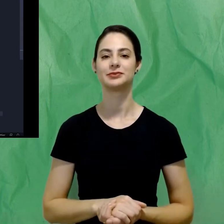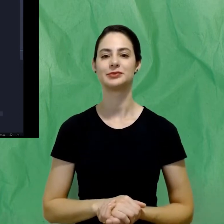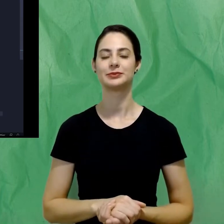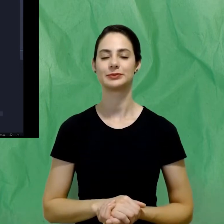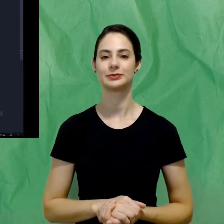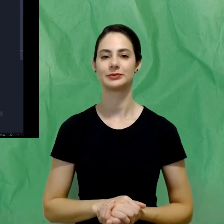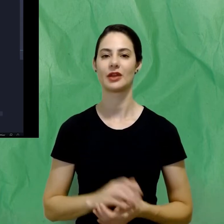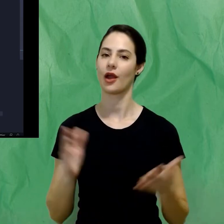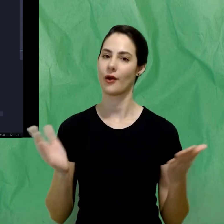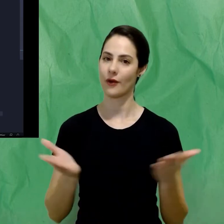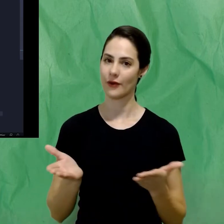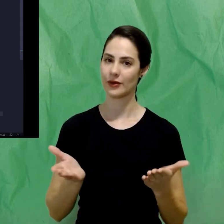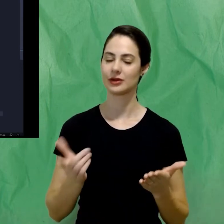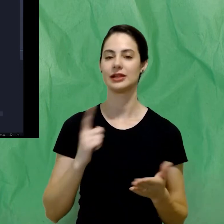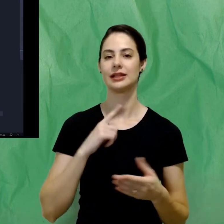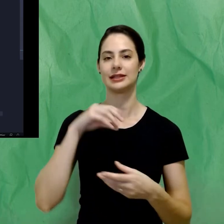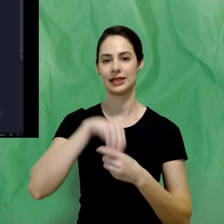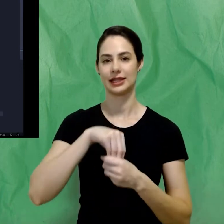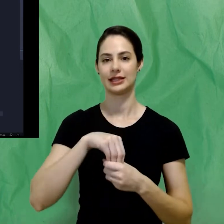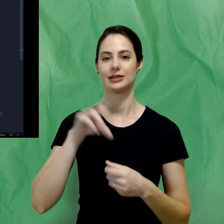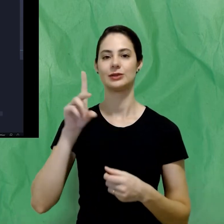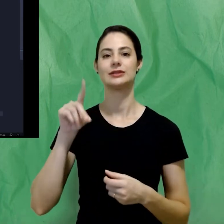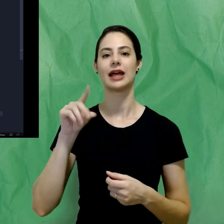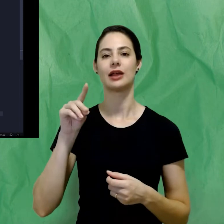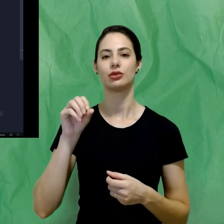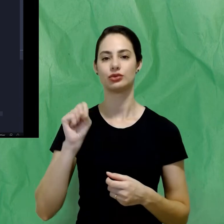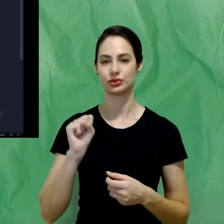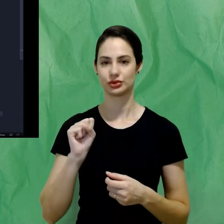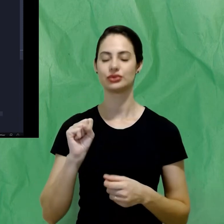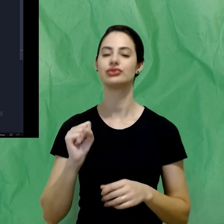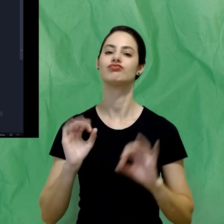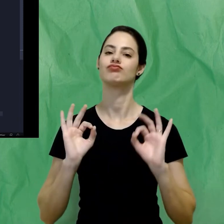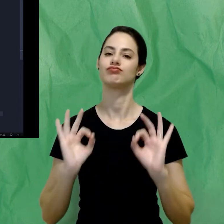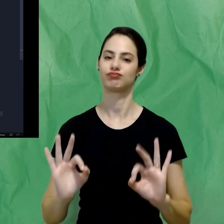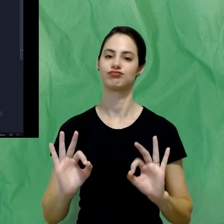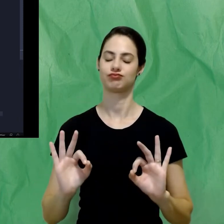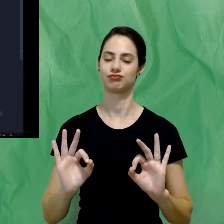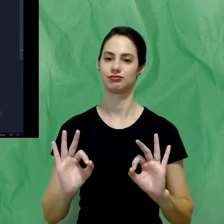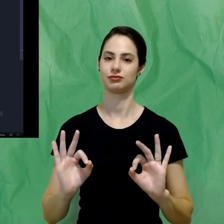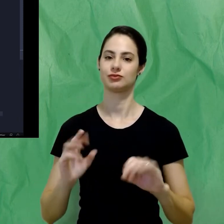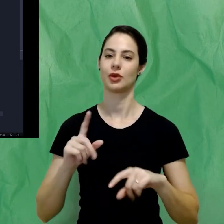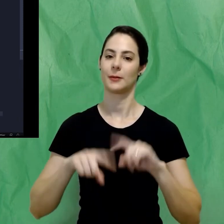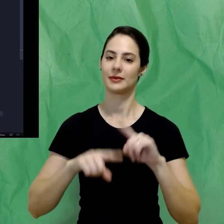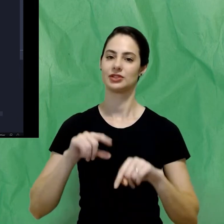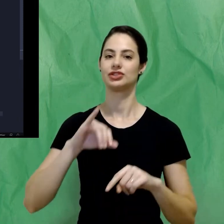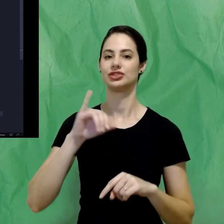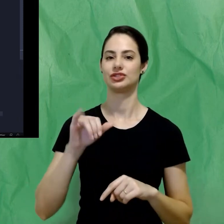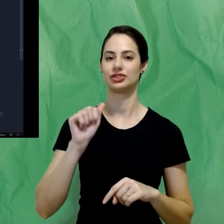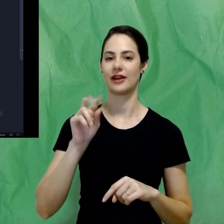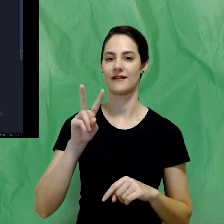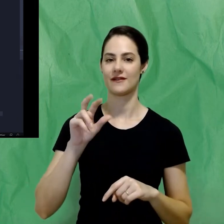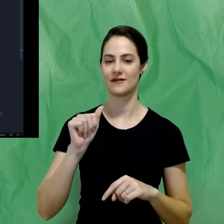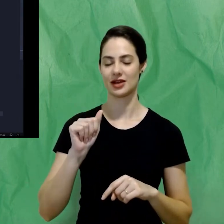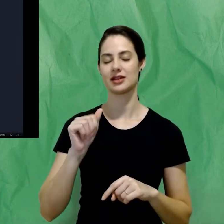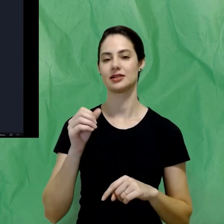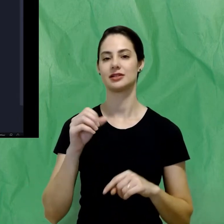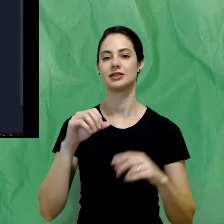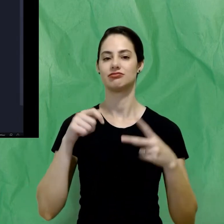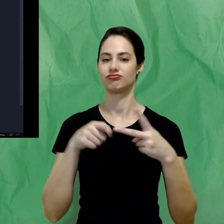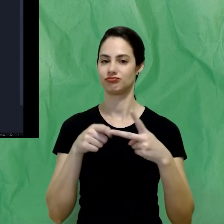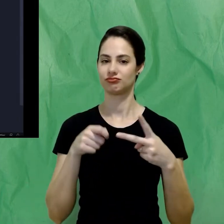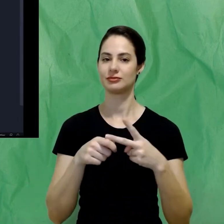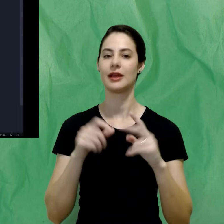dados, eu já tenho dentro do dados realmente um objeto JavaScript, e esse objeto JavaScript vai ser exatamente